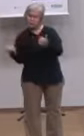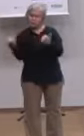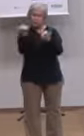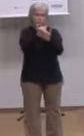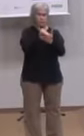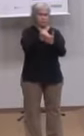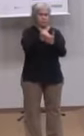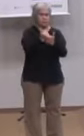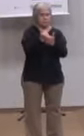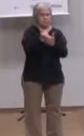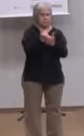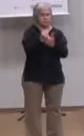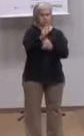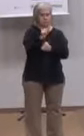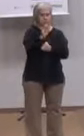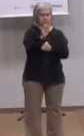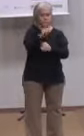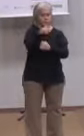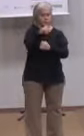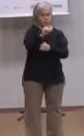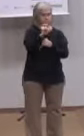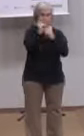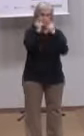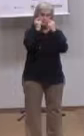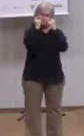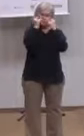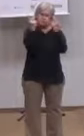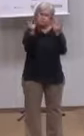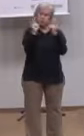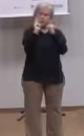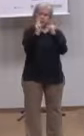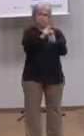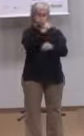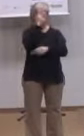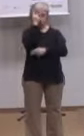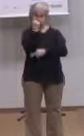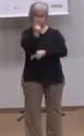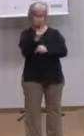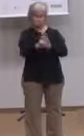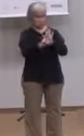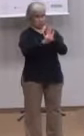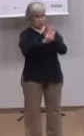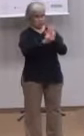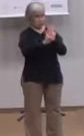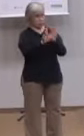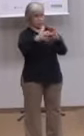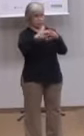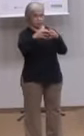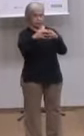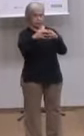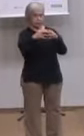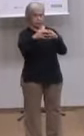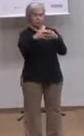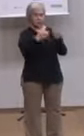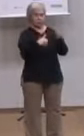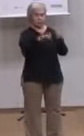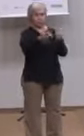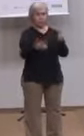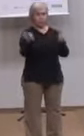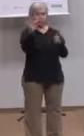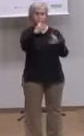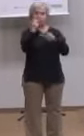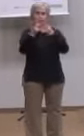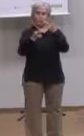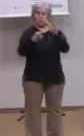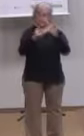Estado? É vergonhoso. É vergonhoso um representante de um órgão público federal vim falar